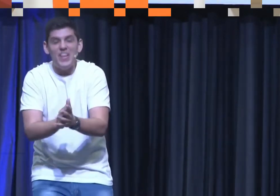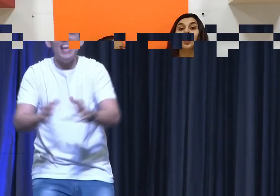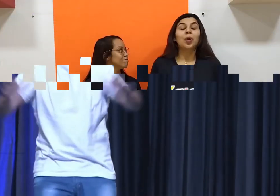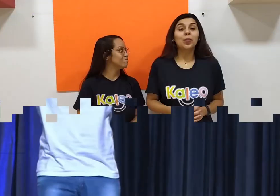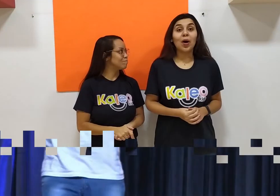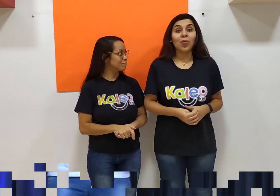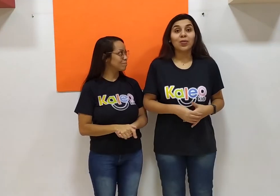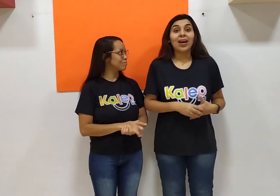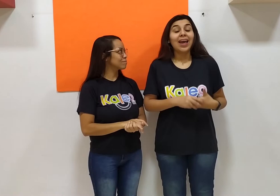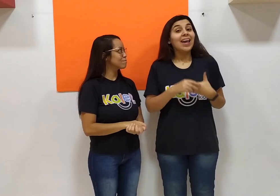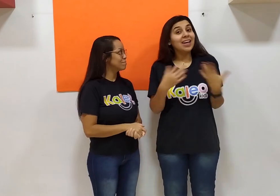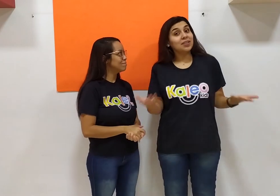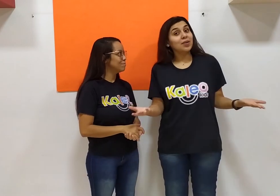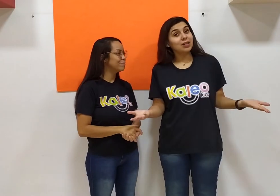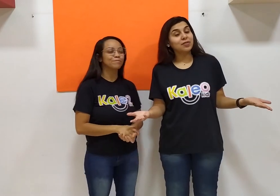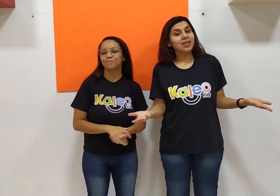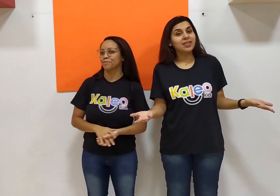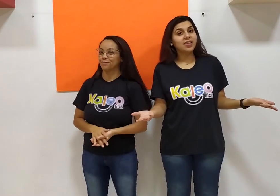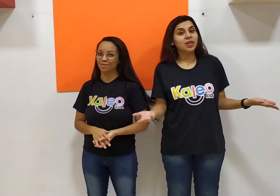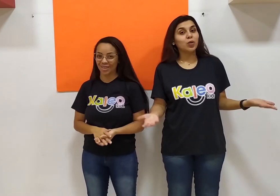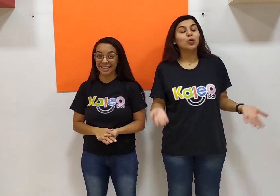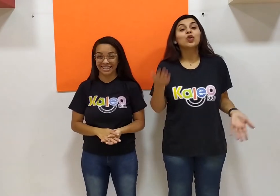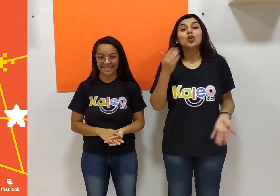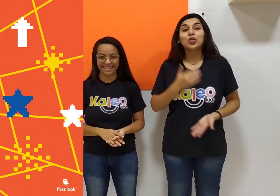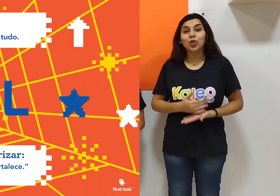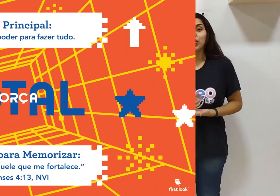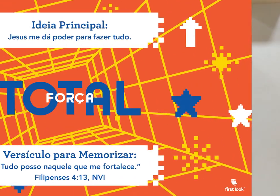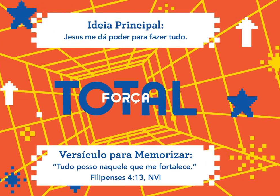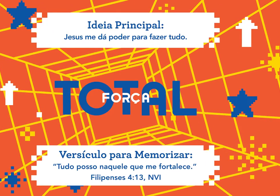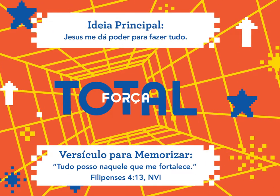Muito bem. Bom, esse é o nosso versículo.